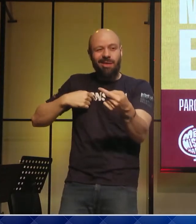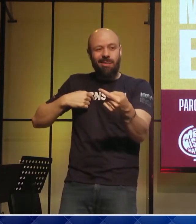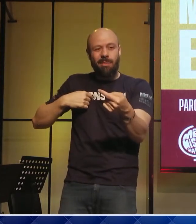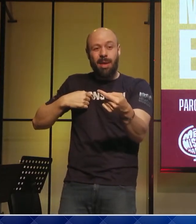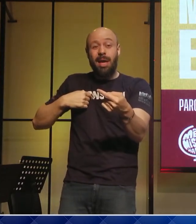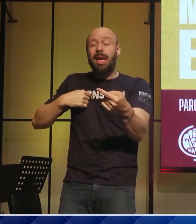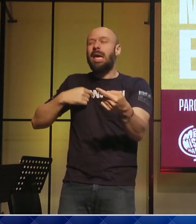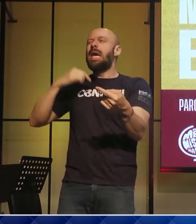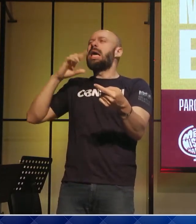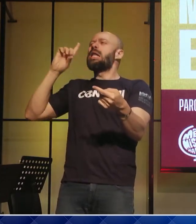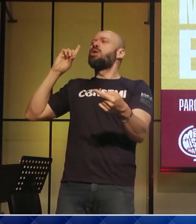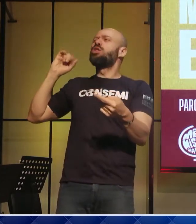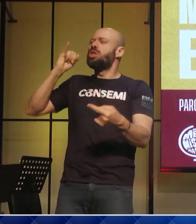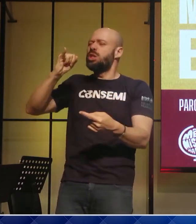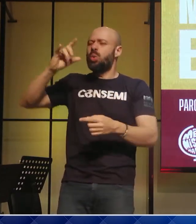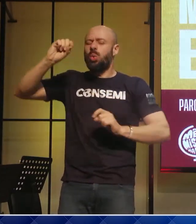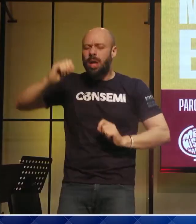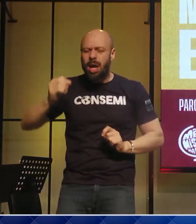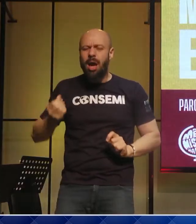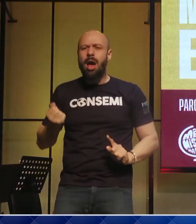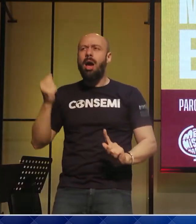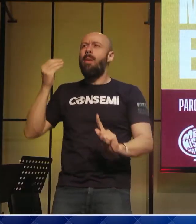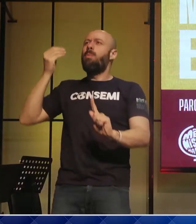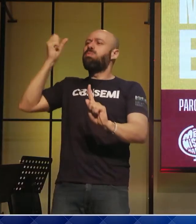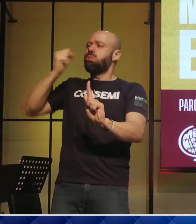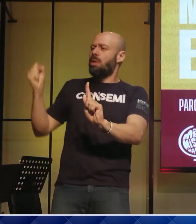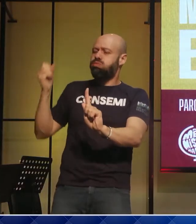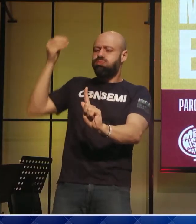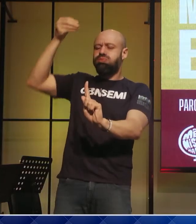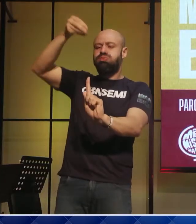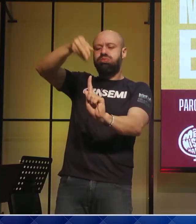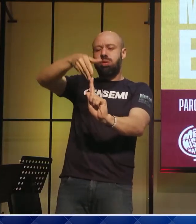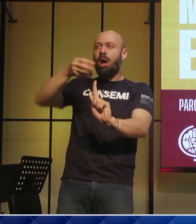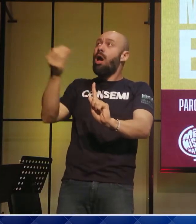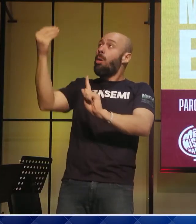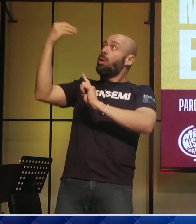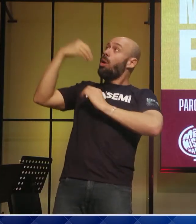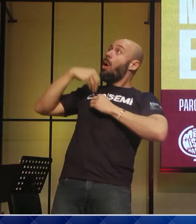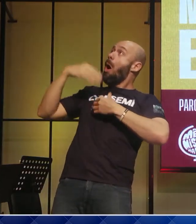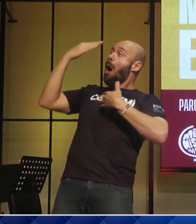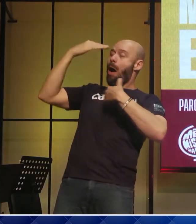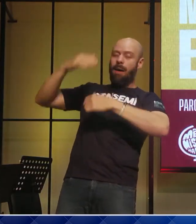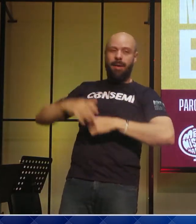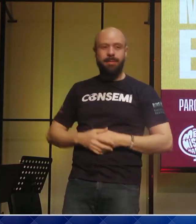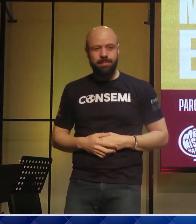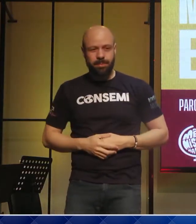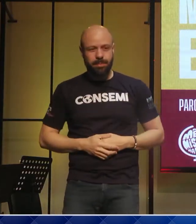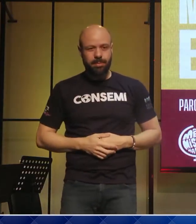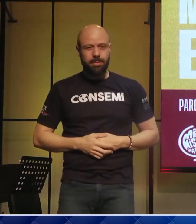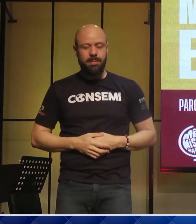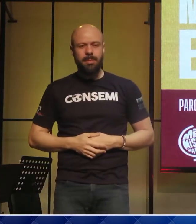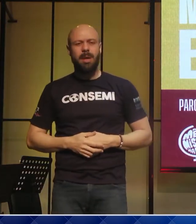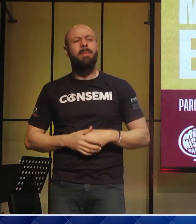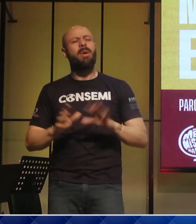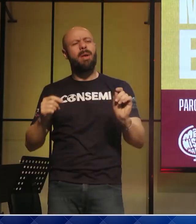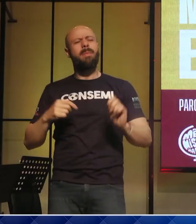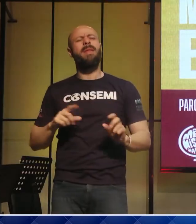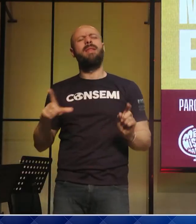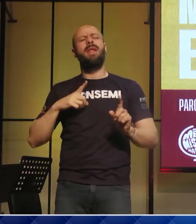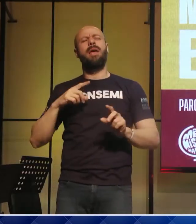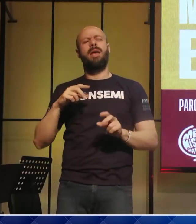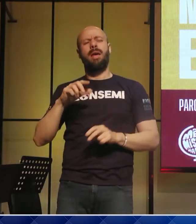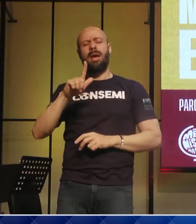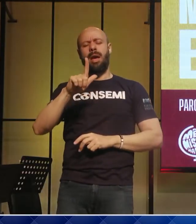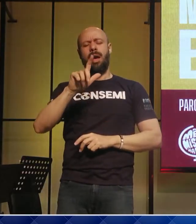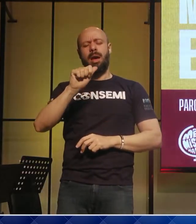de galardão não tem nada a ver apenas com a eternidade. A ideia de galardão tem a ver com hoje.